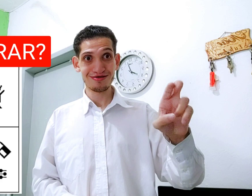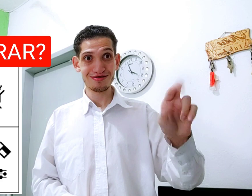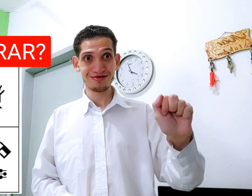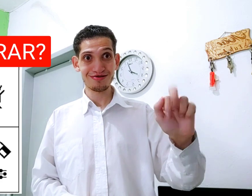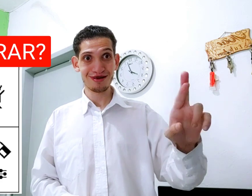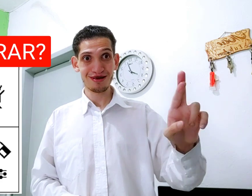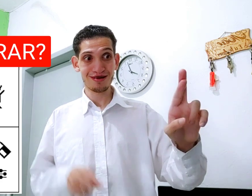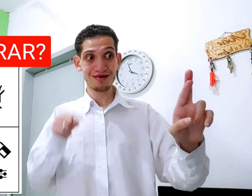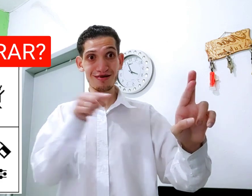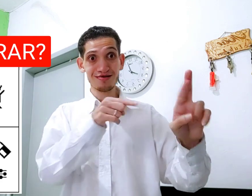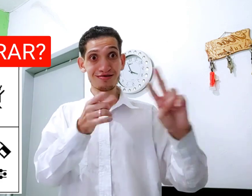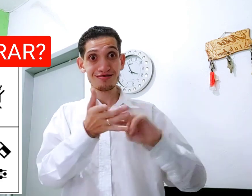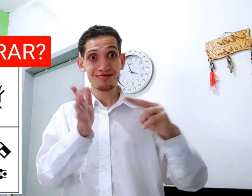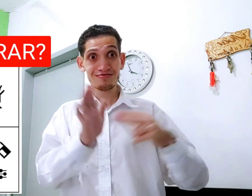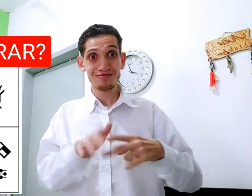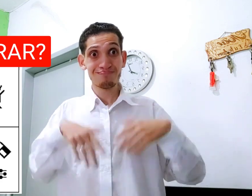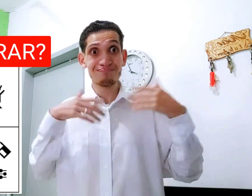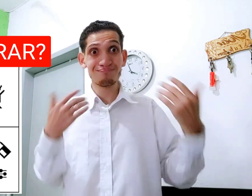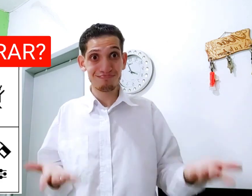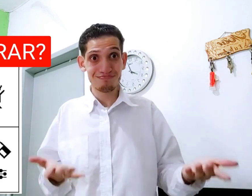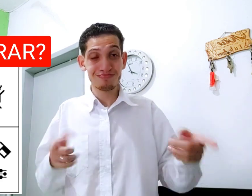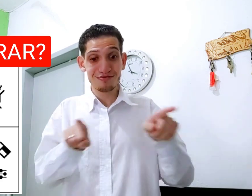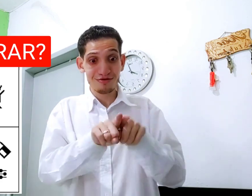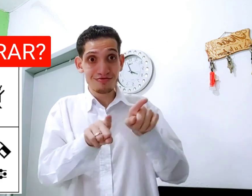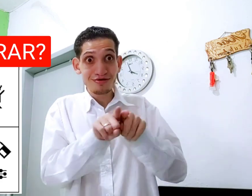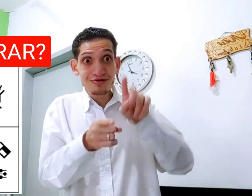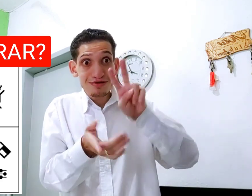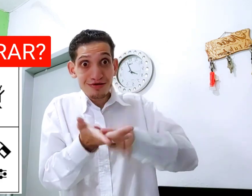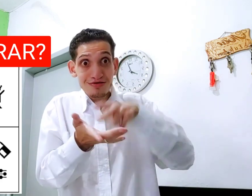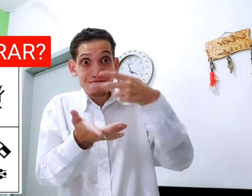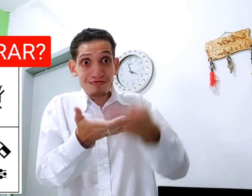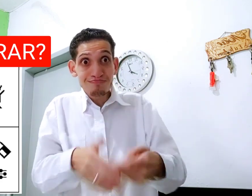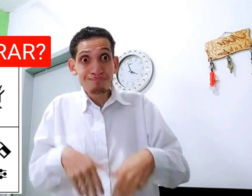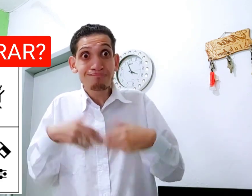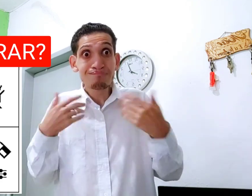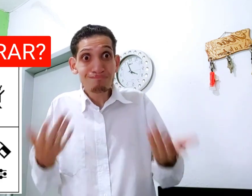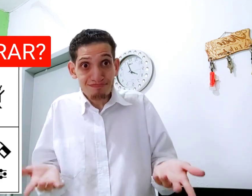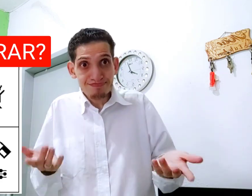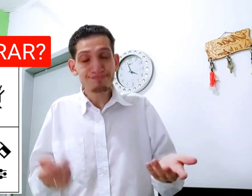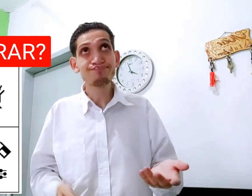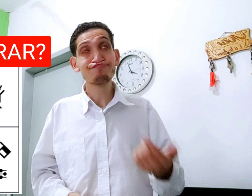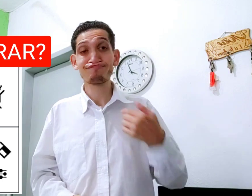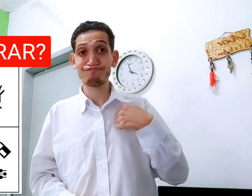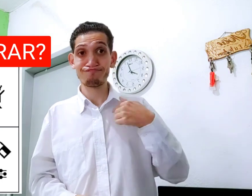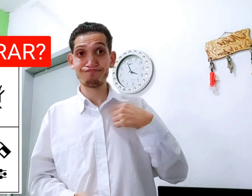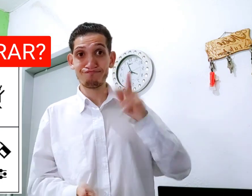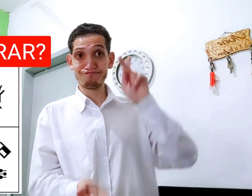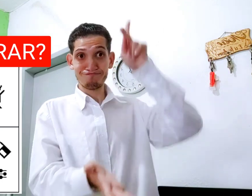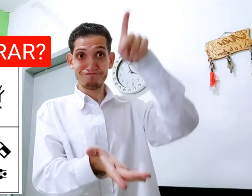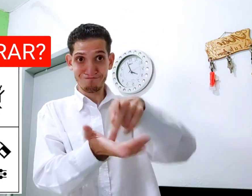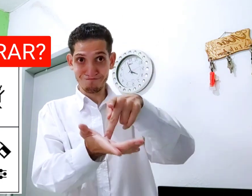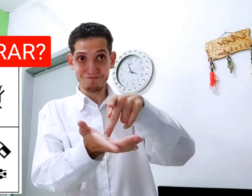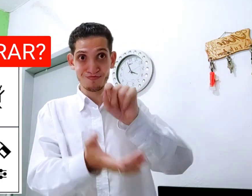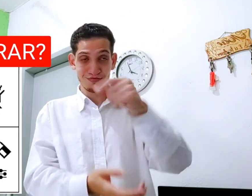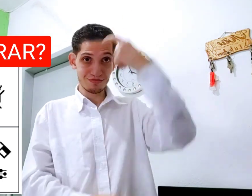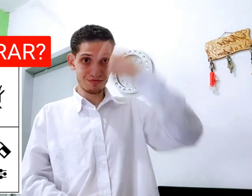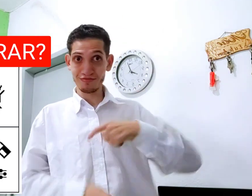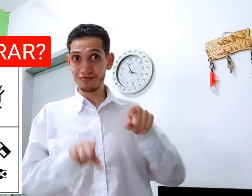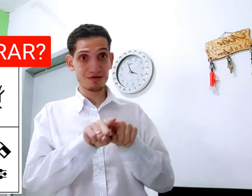considerar. E o significado dela e como que é também a tradução dela. Então, pra falar a verdade